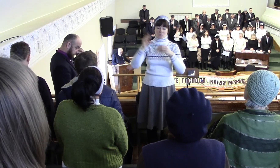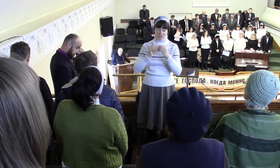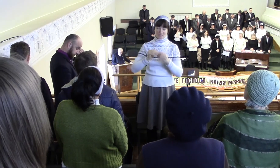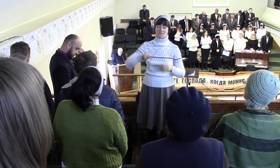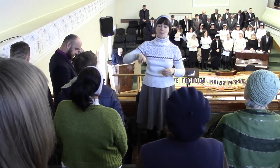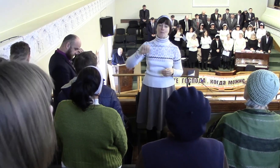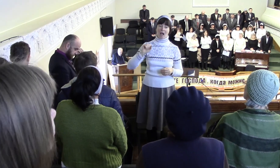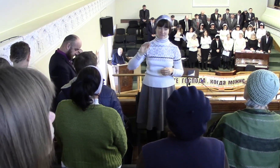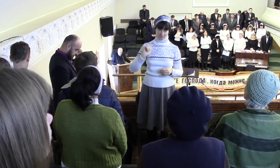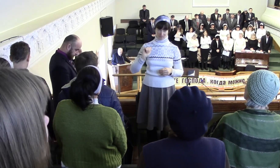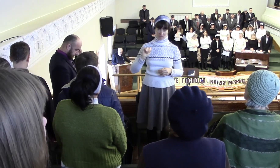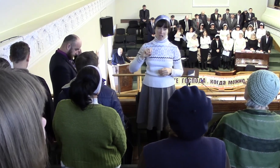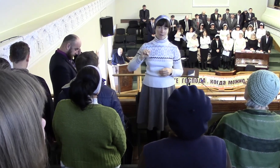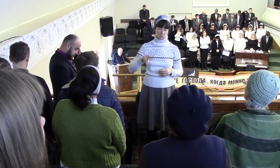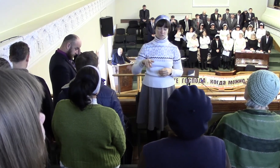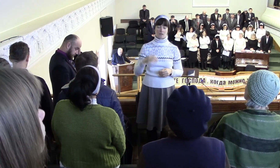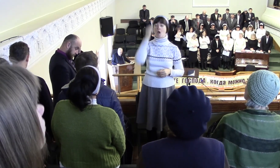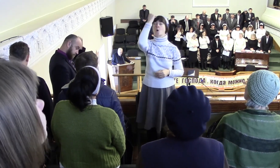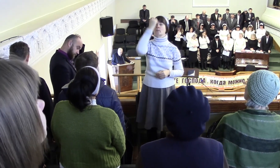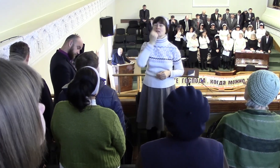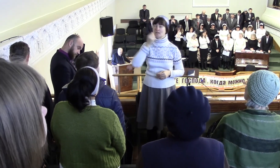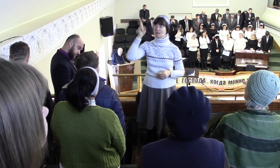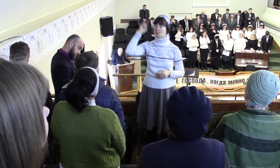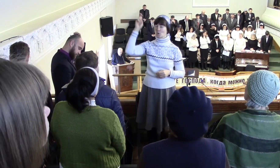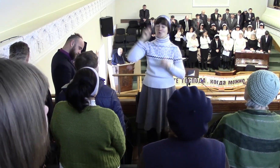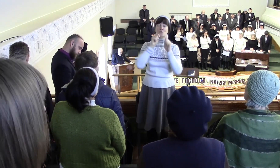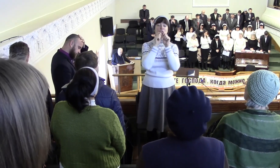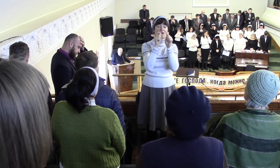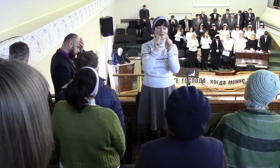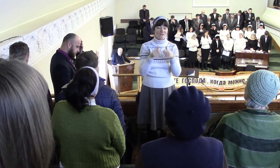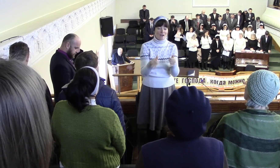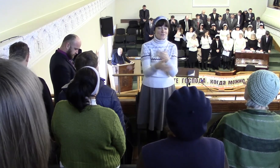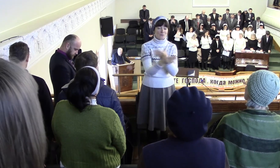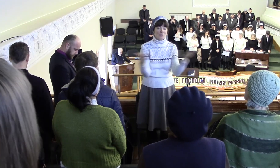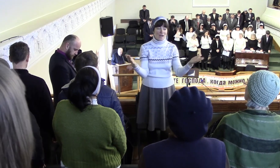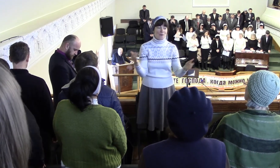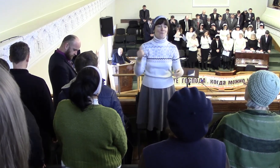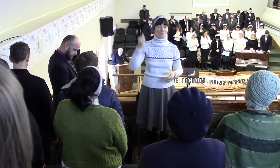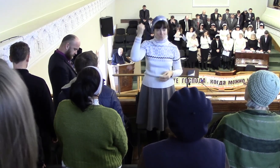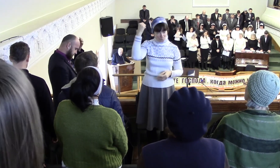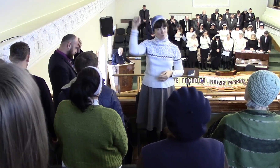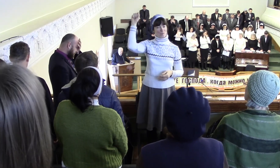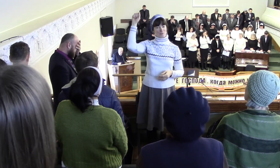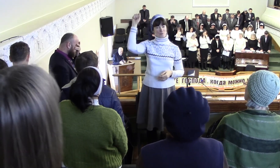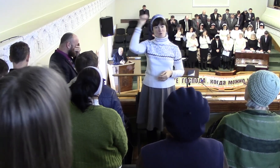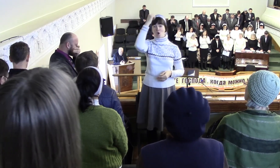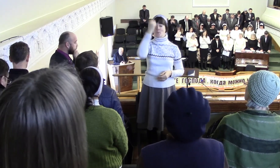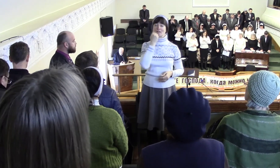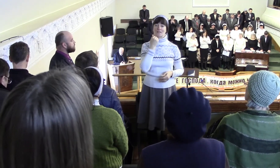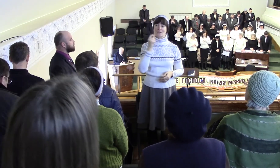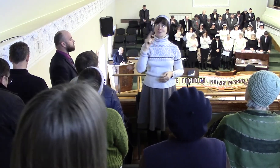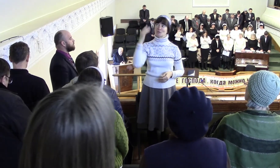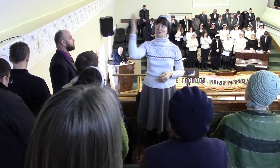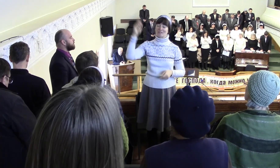Павлом благодарение Богу, даровавшему нам победу. Мы благодарим Тебя, Господь, что Ты дал победу